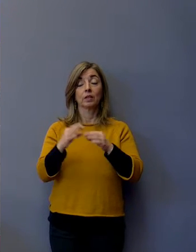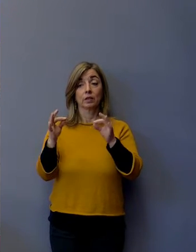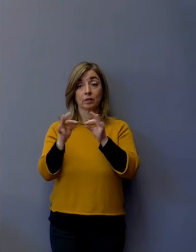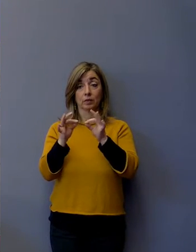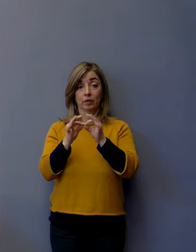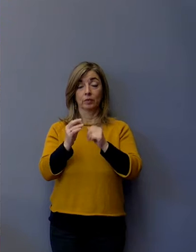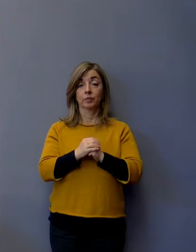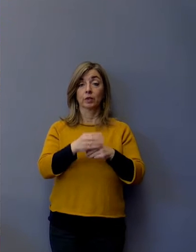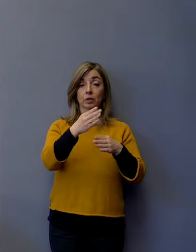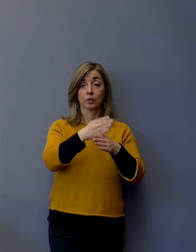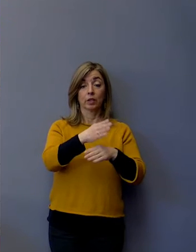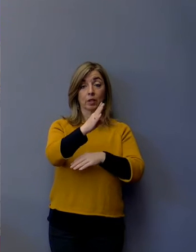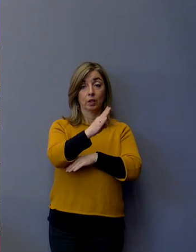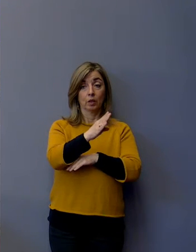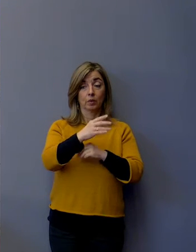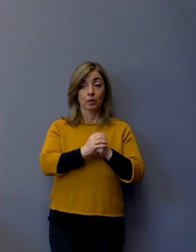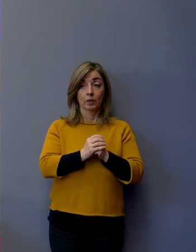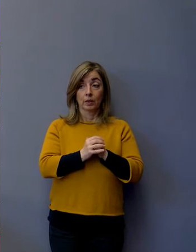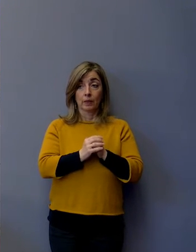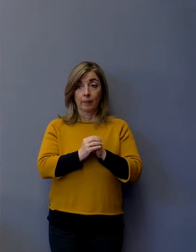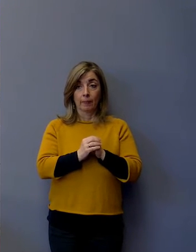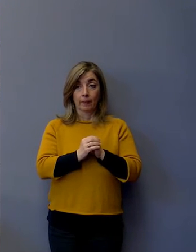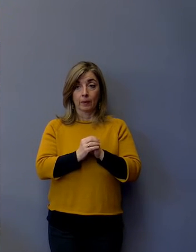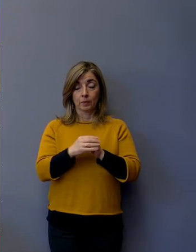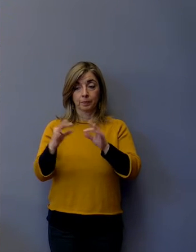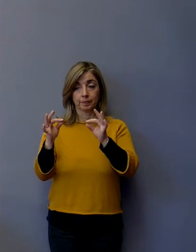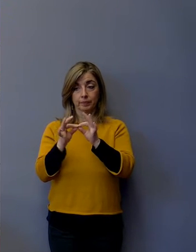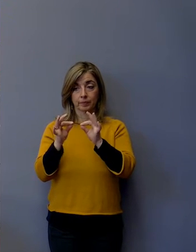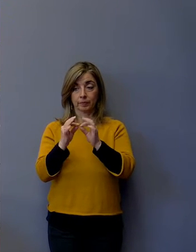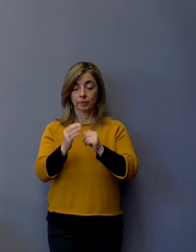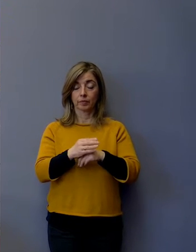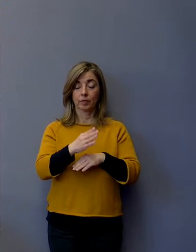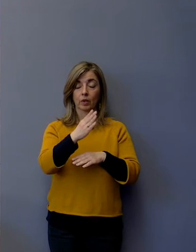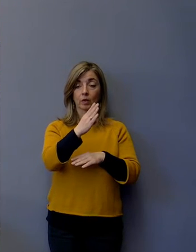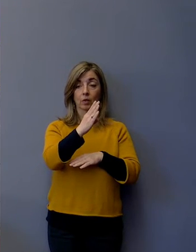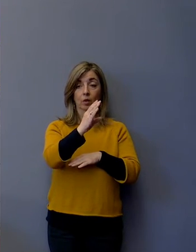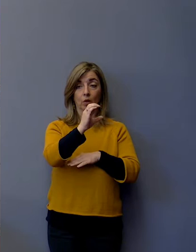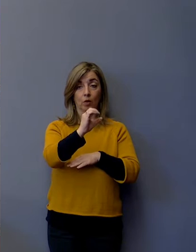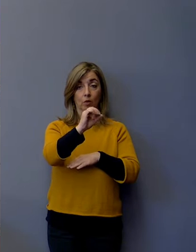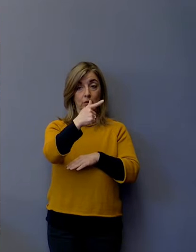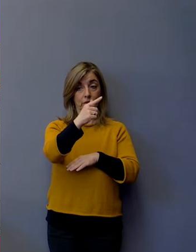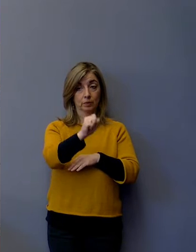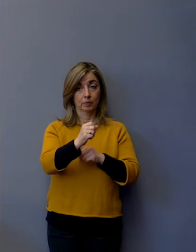consigliera bruccoleri onorevole consigliere costa